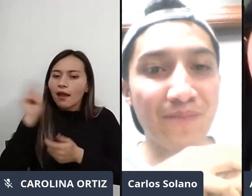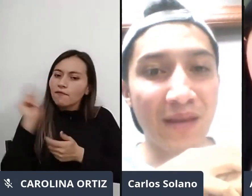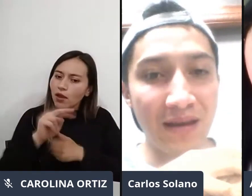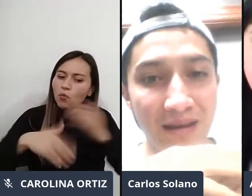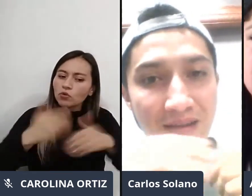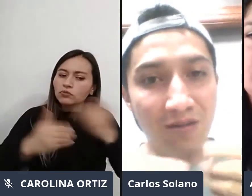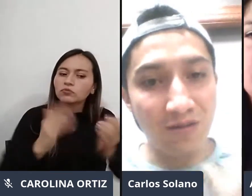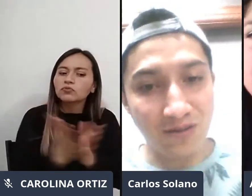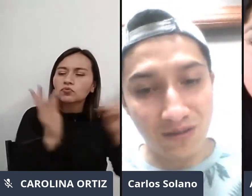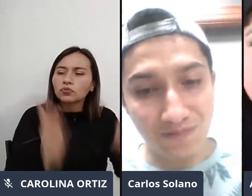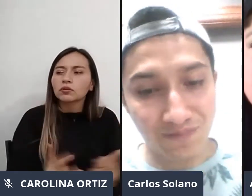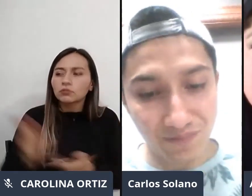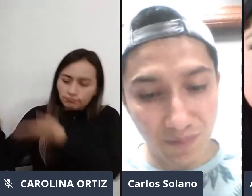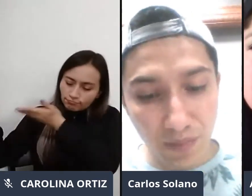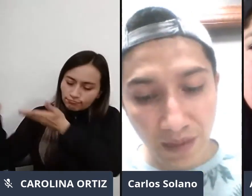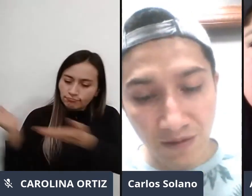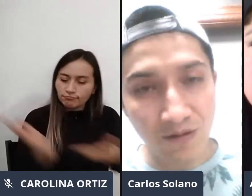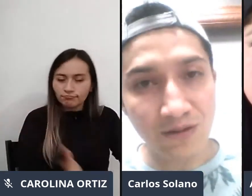que